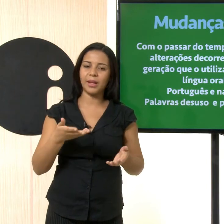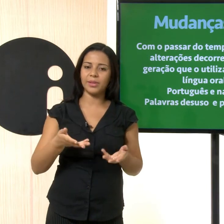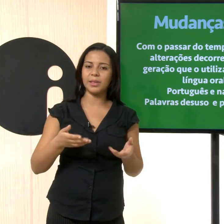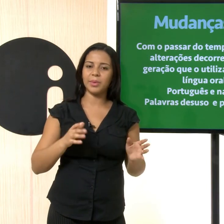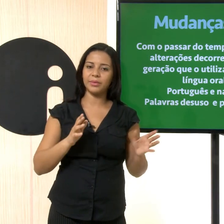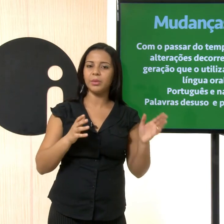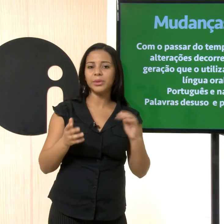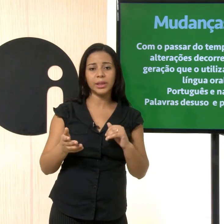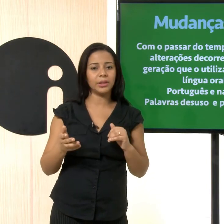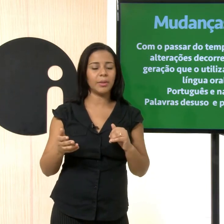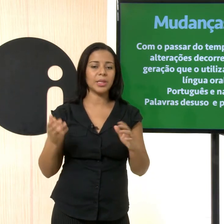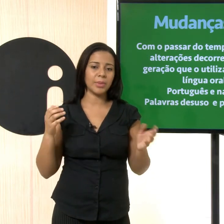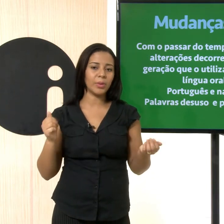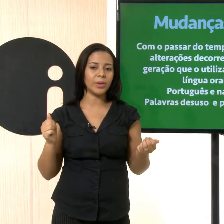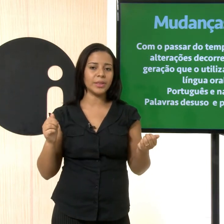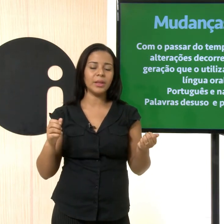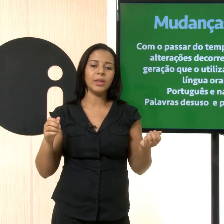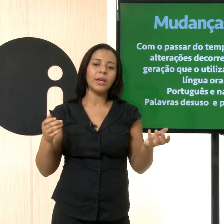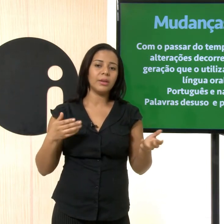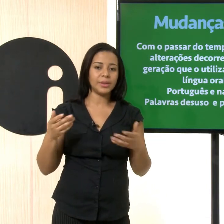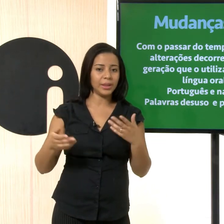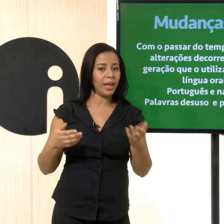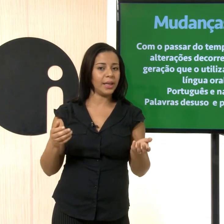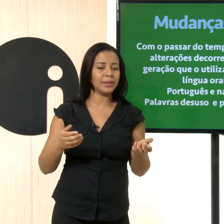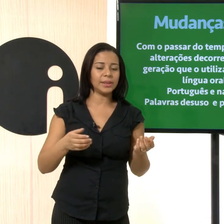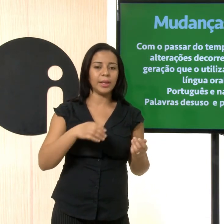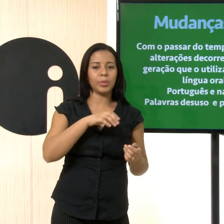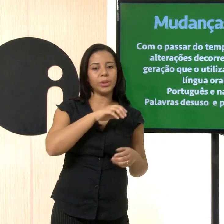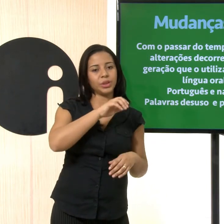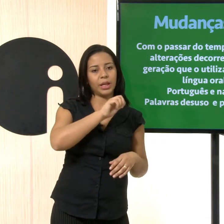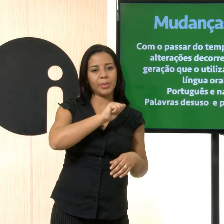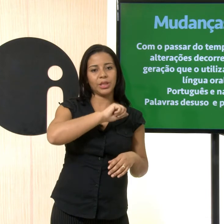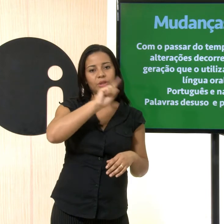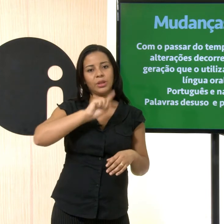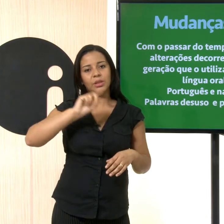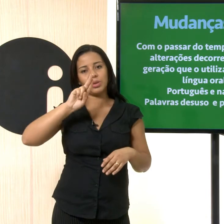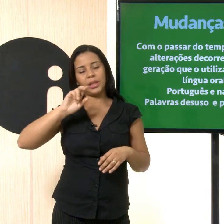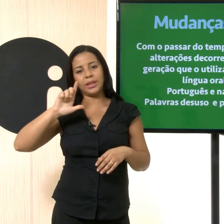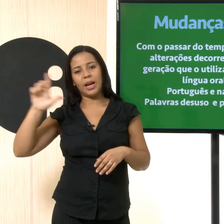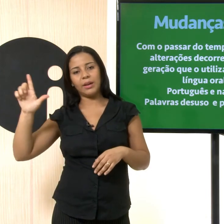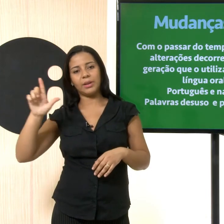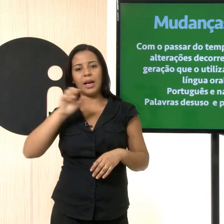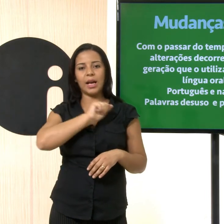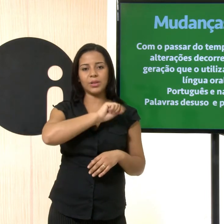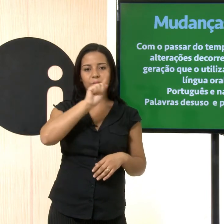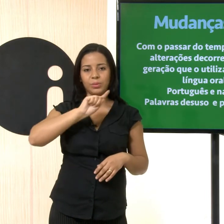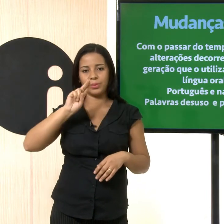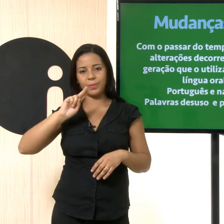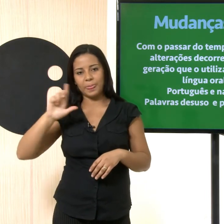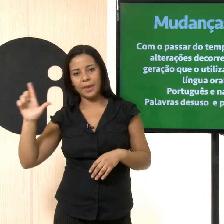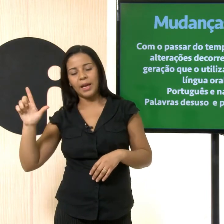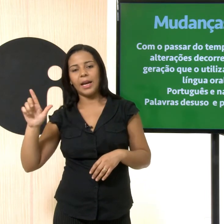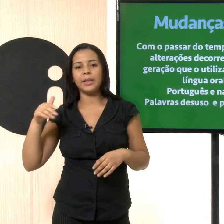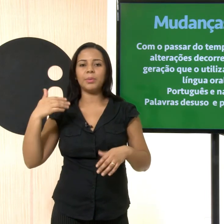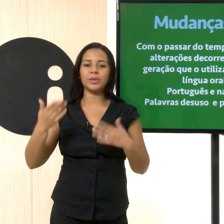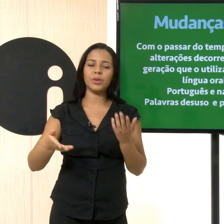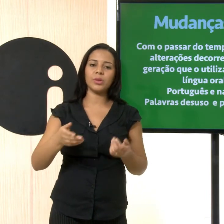palavras também vão mudando. É a mesma coisa os sinais. Exemplo, antigamente soletrava azul, aí depois ficou